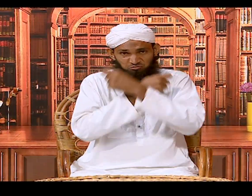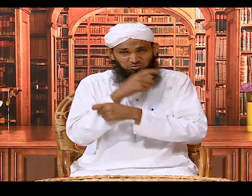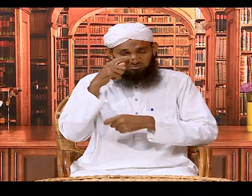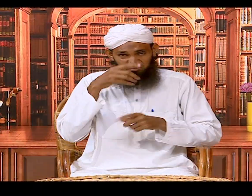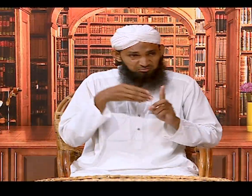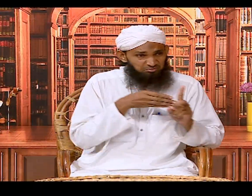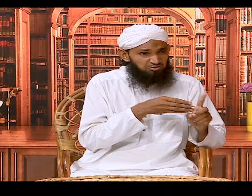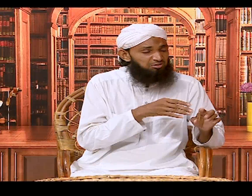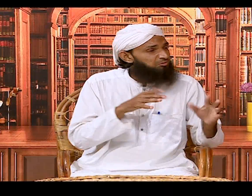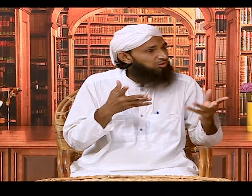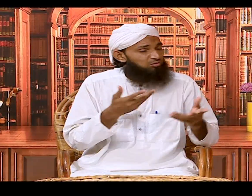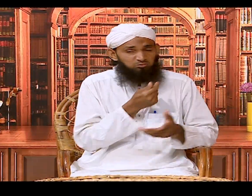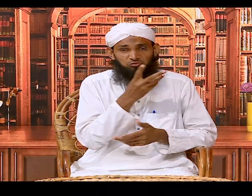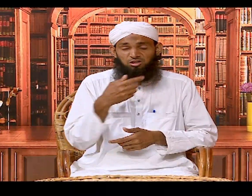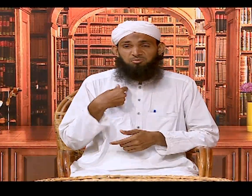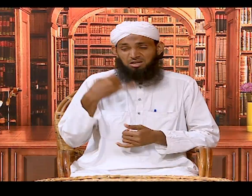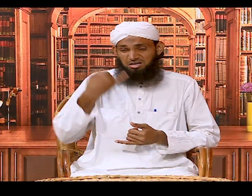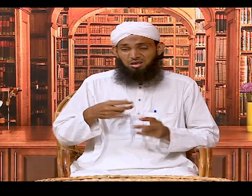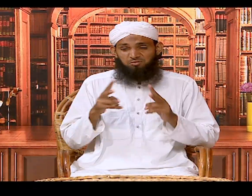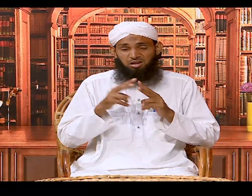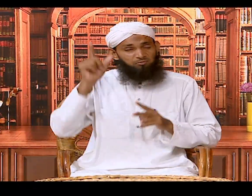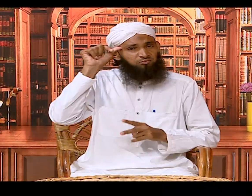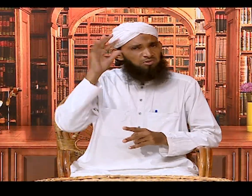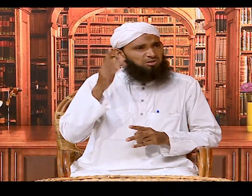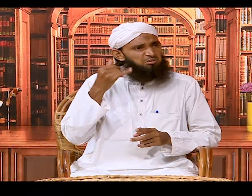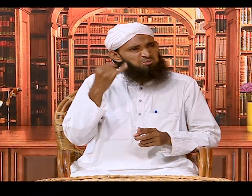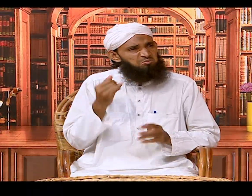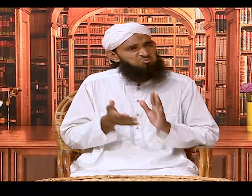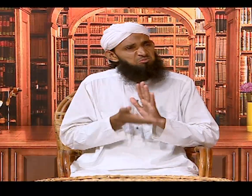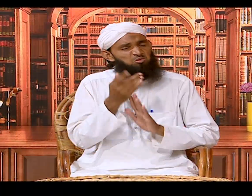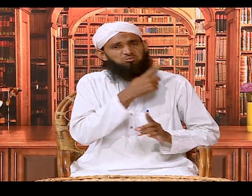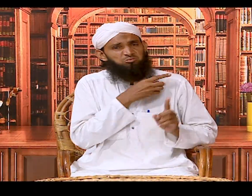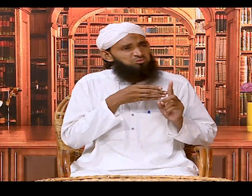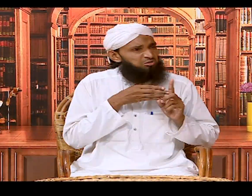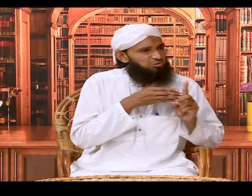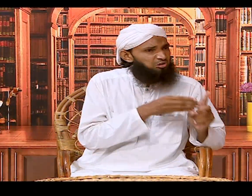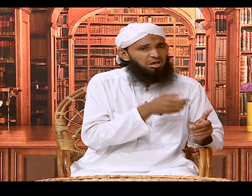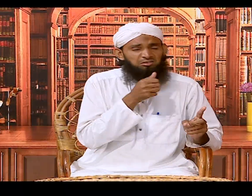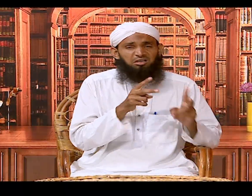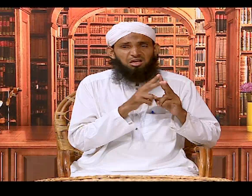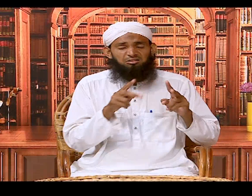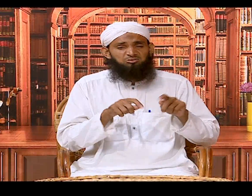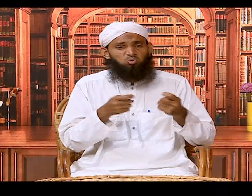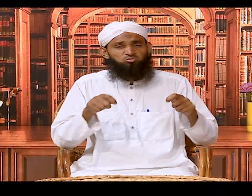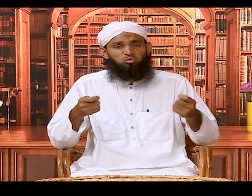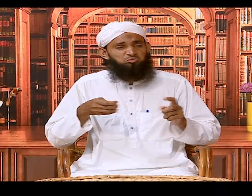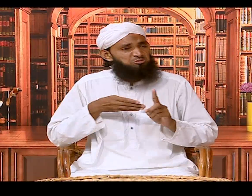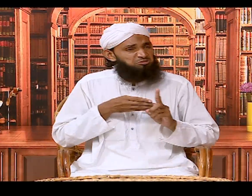ہوتی، ایسے بے حیا لوگ ہر گناہ کر گزرتے، اخلاقیات کی حدود توڑ کر بد اخلاقی کے میدان میں